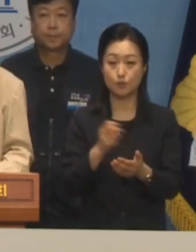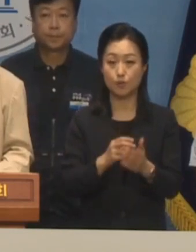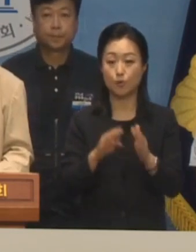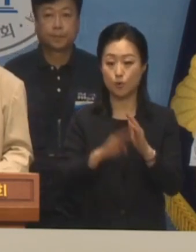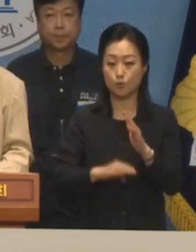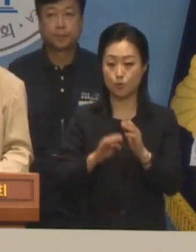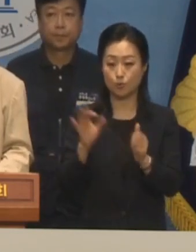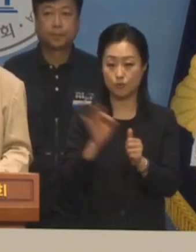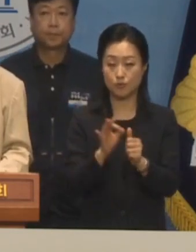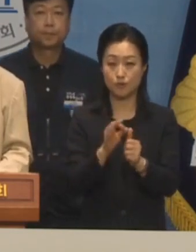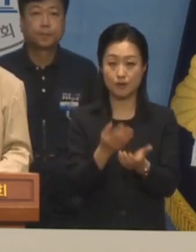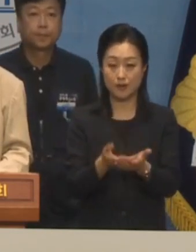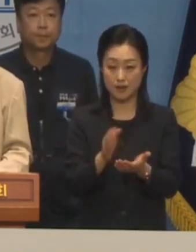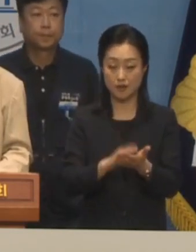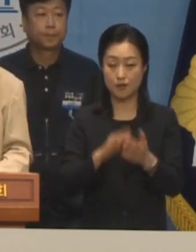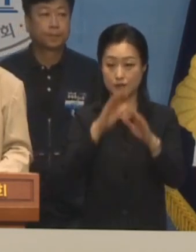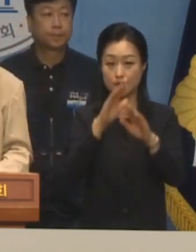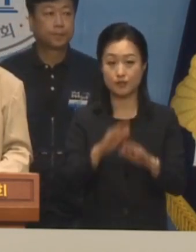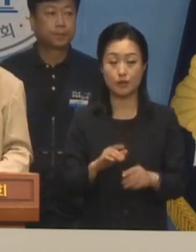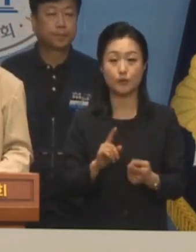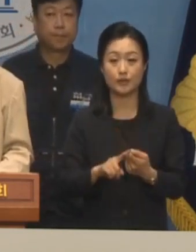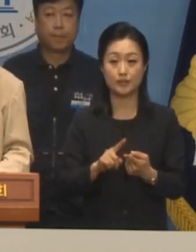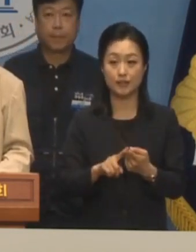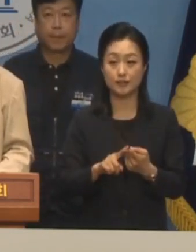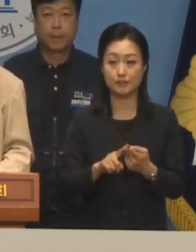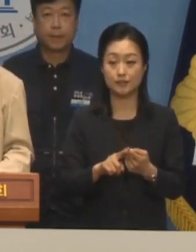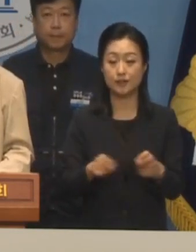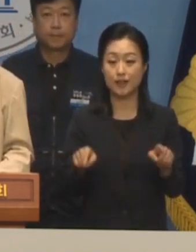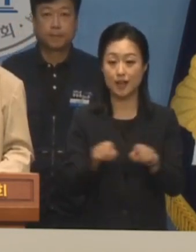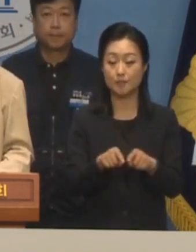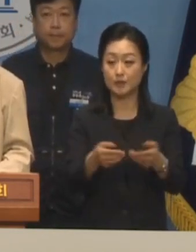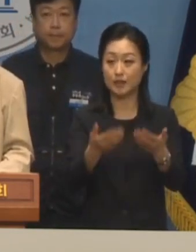구조개혁안 제출을 촉구하는 기자회견에 함께해 주시는